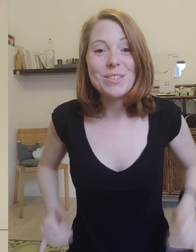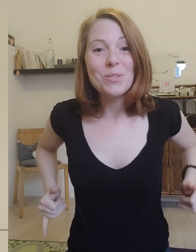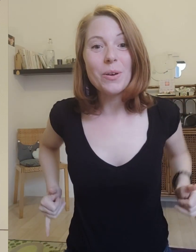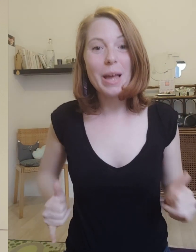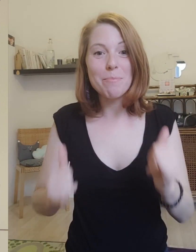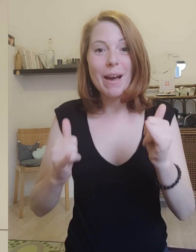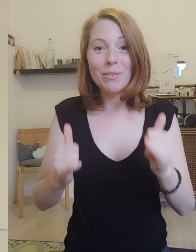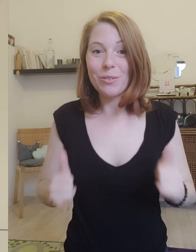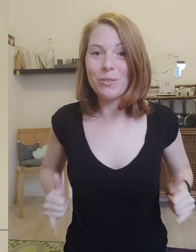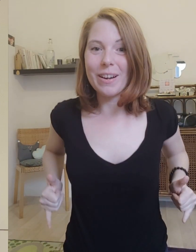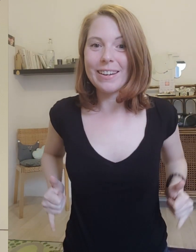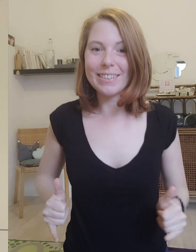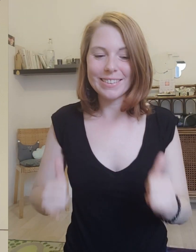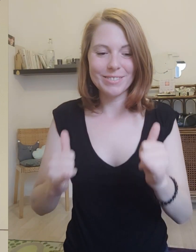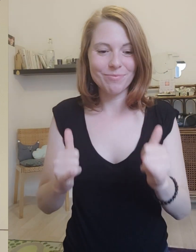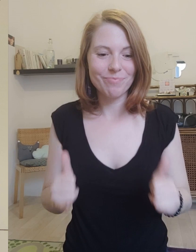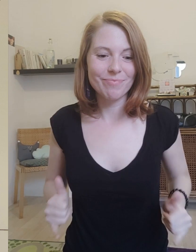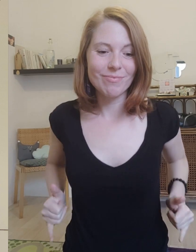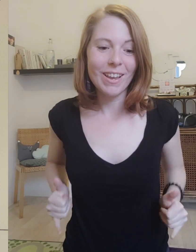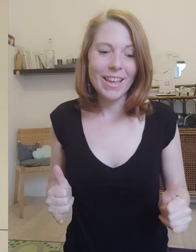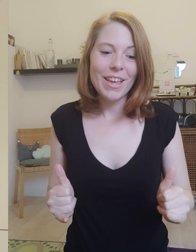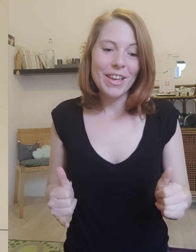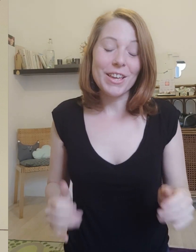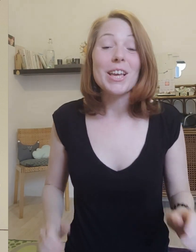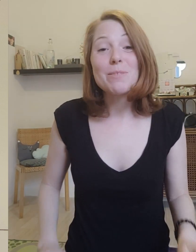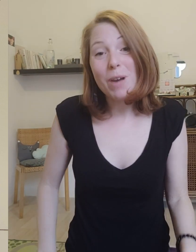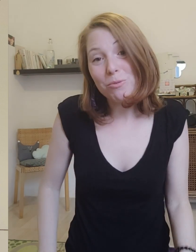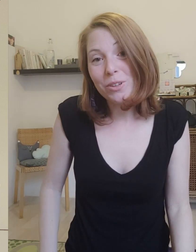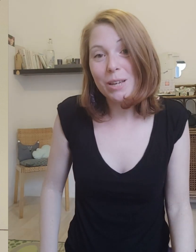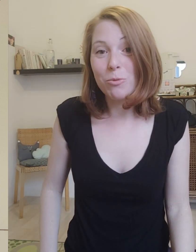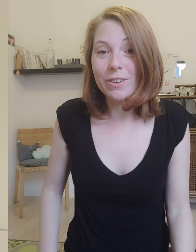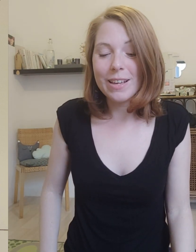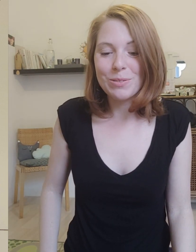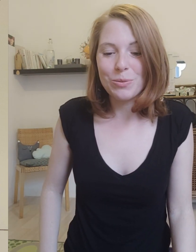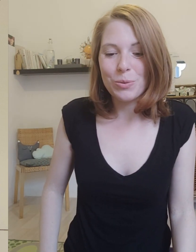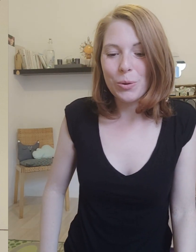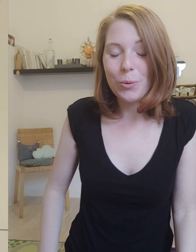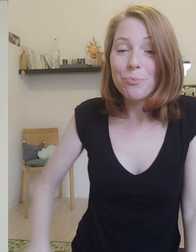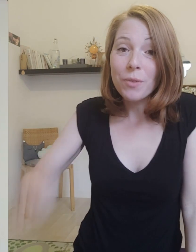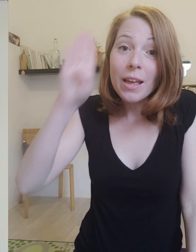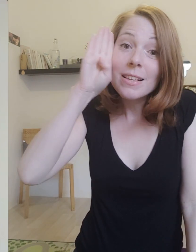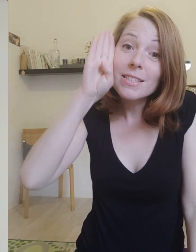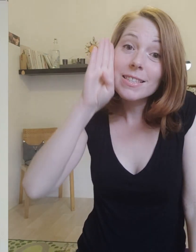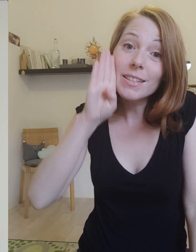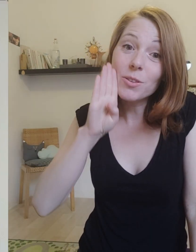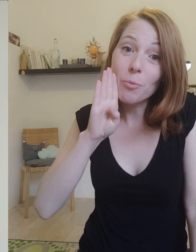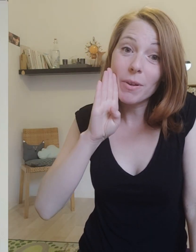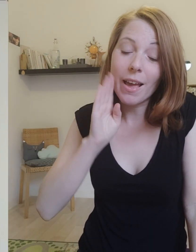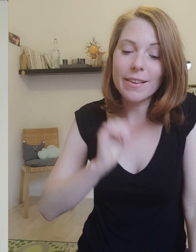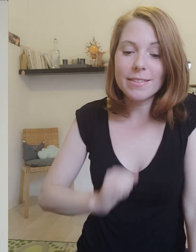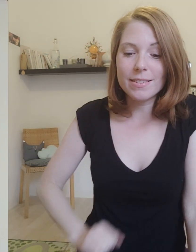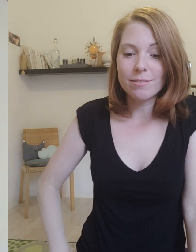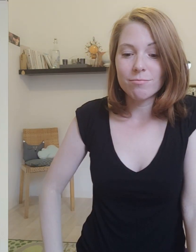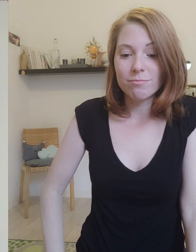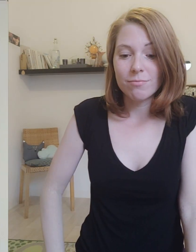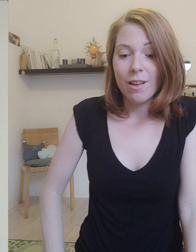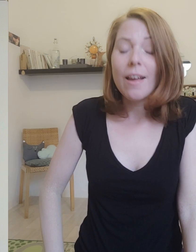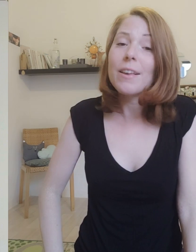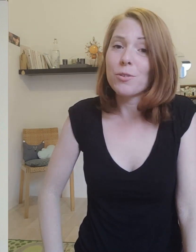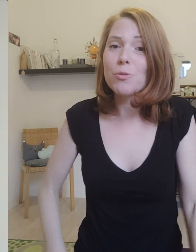Alice est sur la balançoire et Gaspard voudrait y monter à son tour. S'il te plaît,